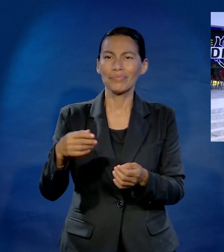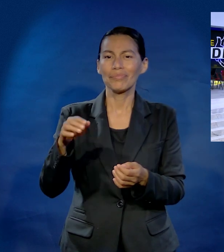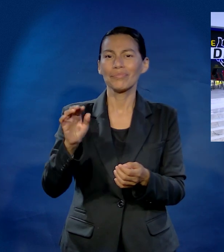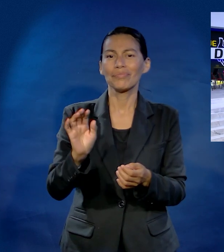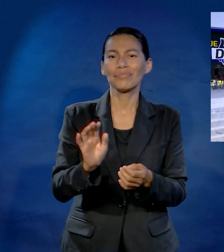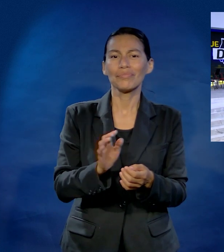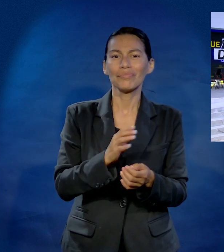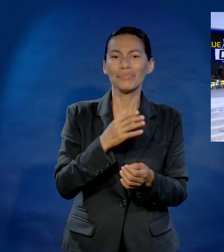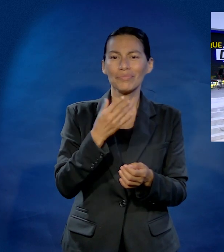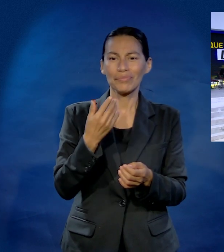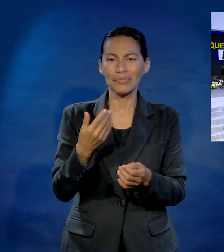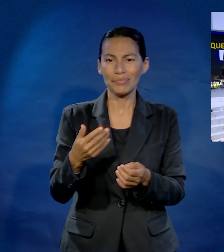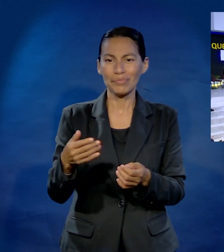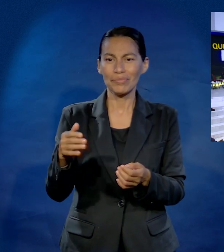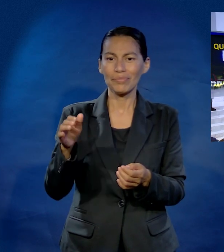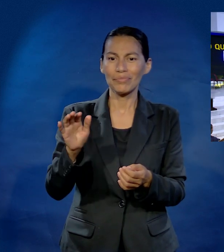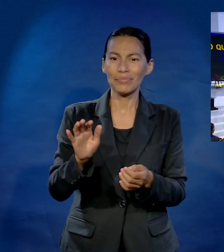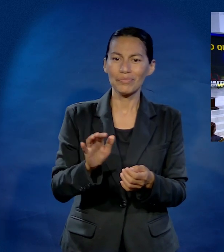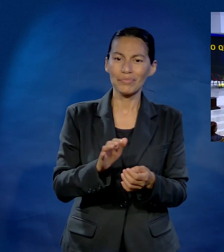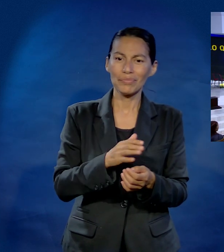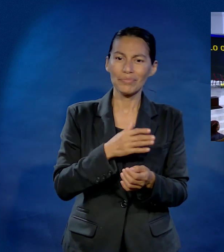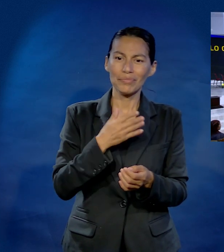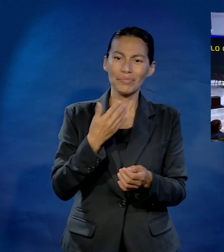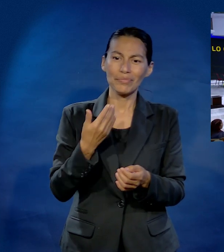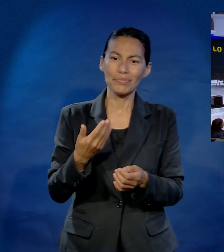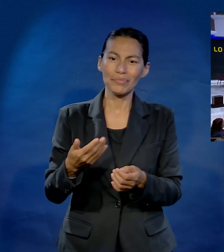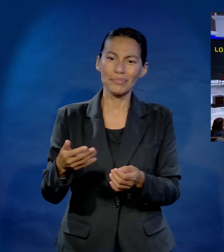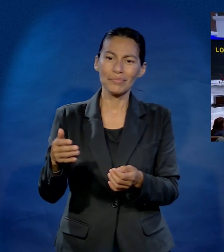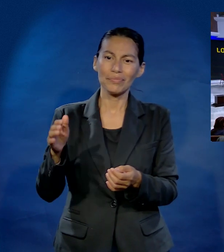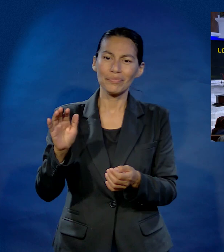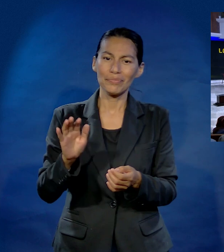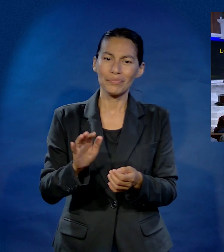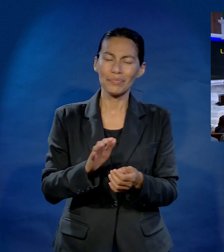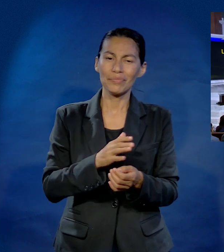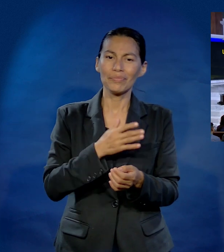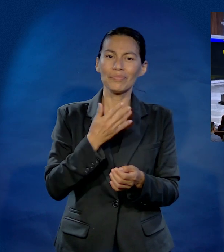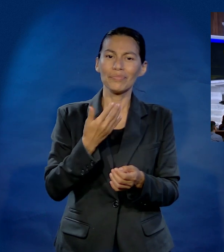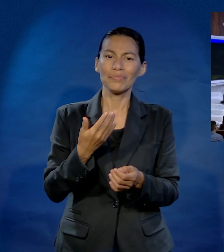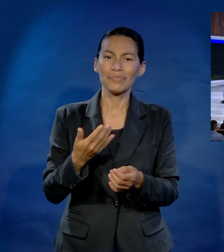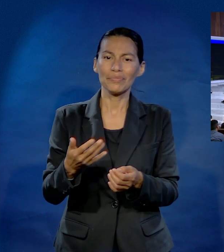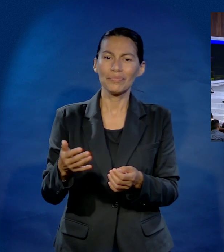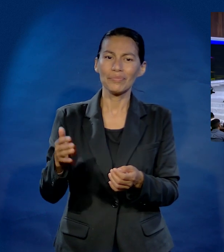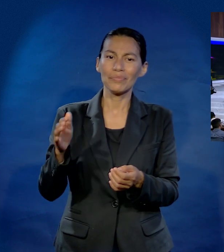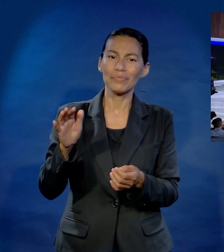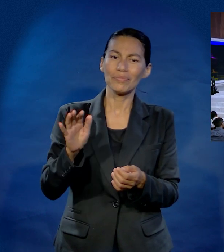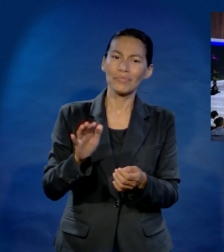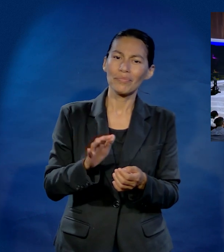Dame un abrazo, mi Señor, una vez más.